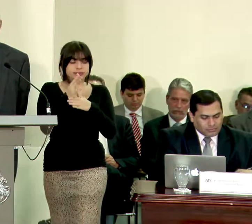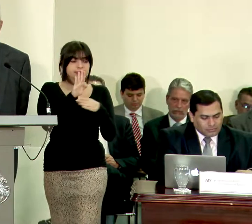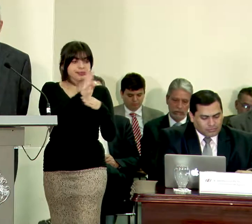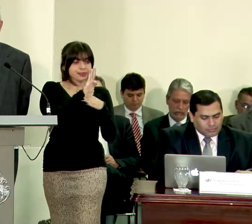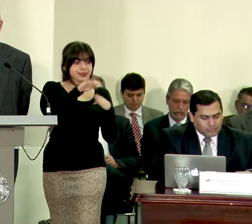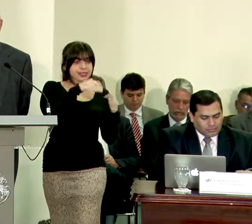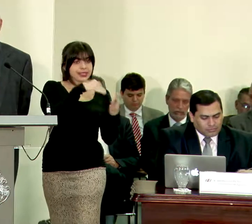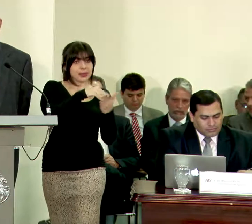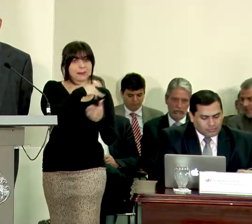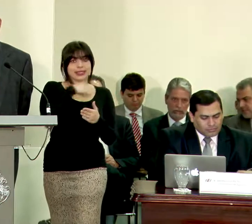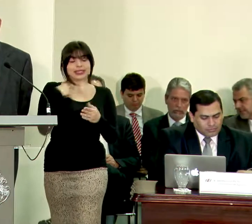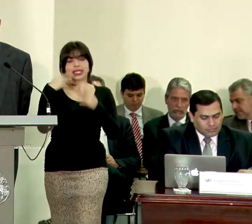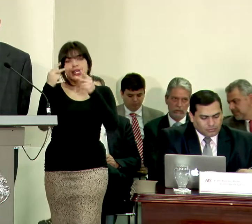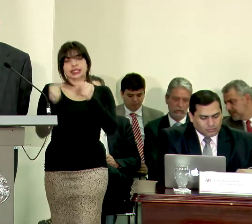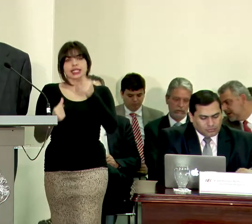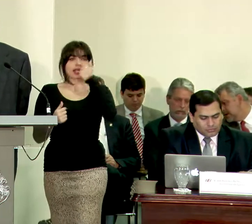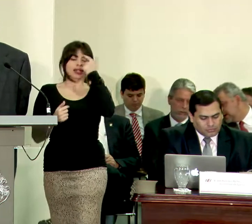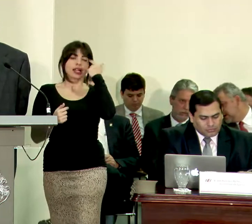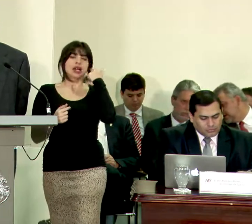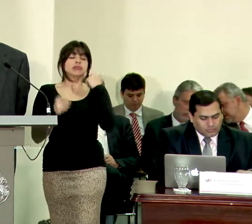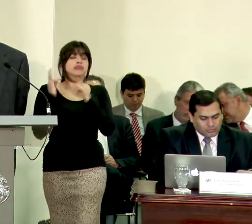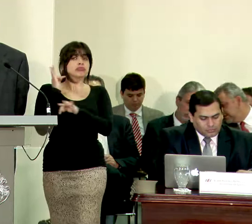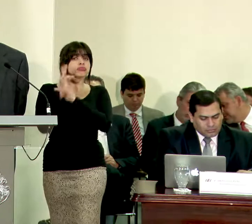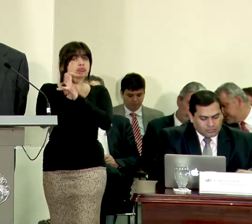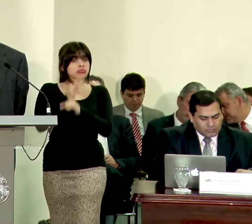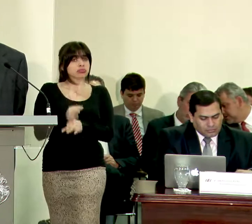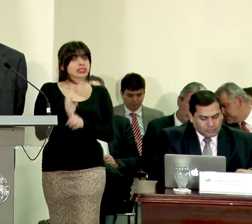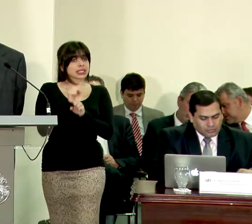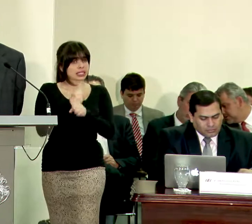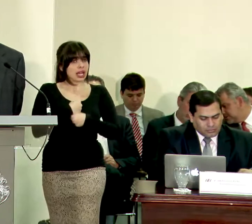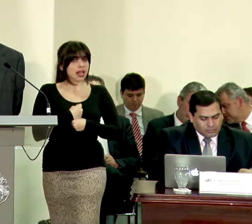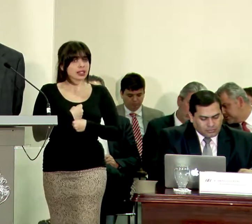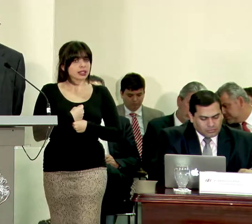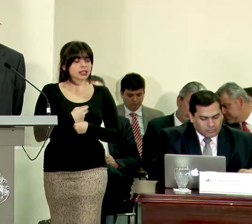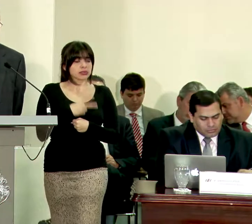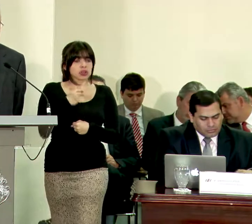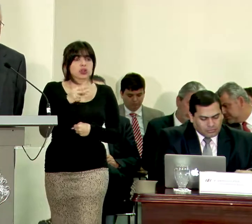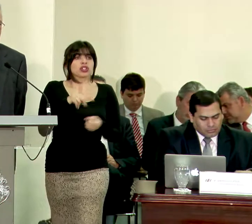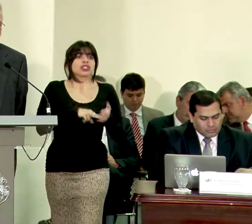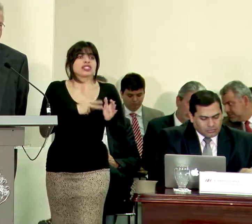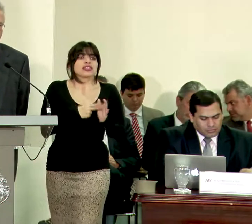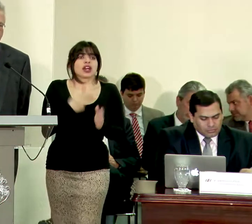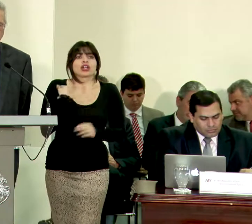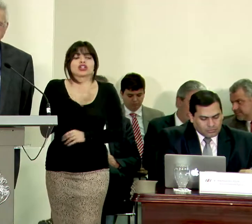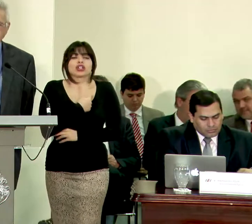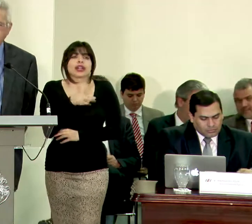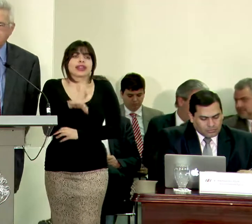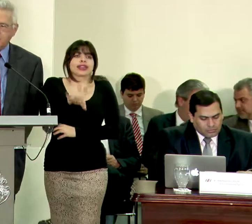Central y el Ministerio de Hacienda, que tradicionalmente se hace, no es que estemos descubriendo